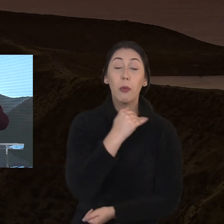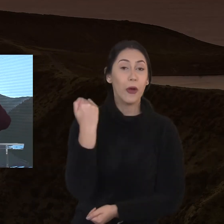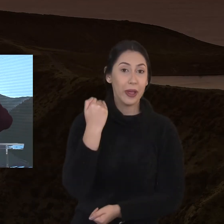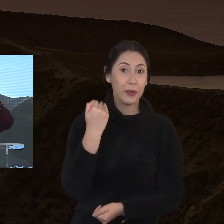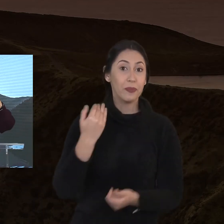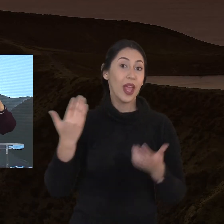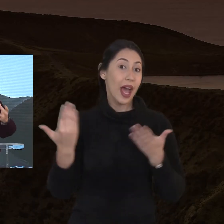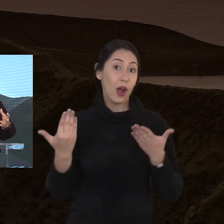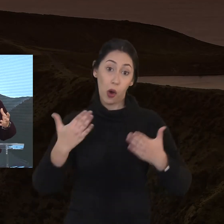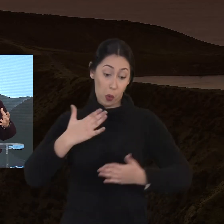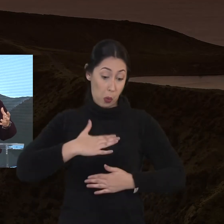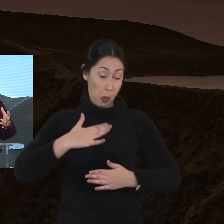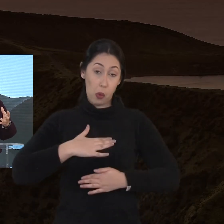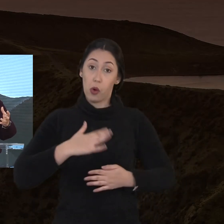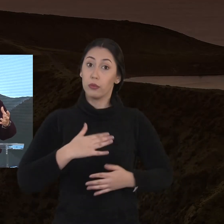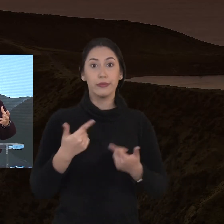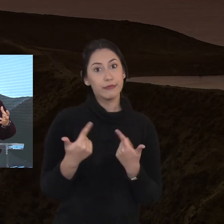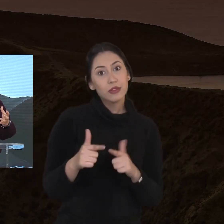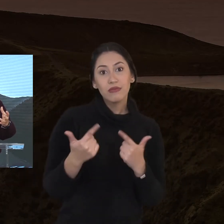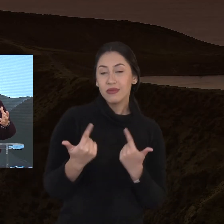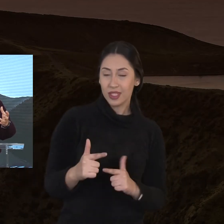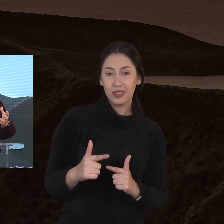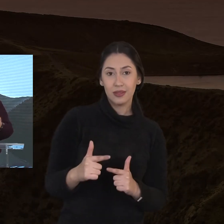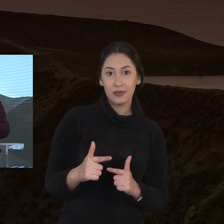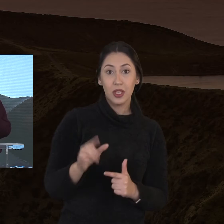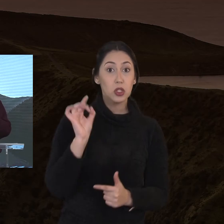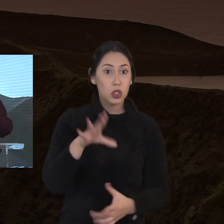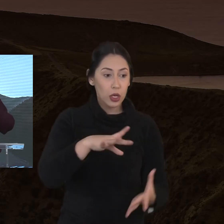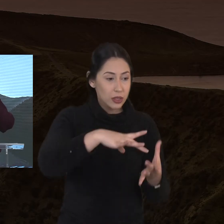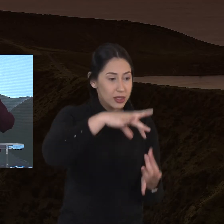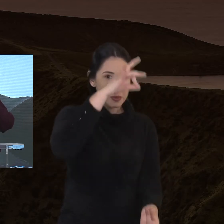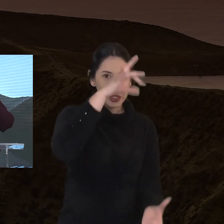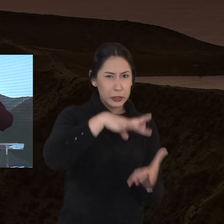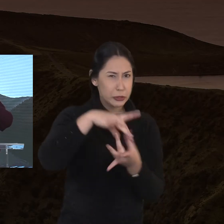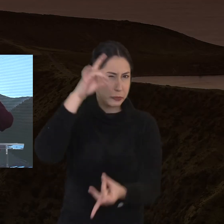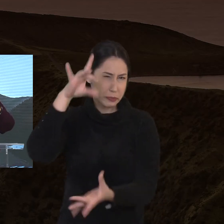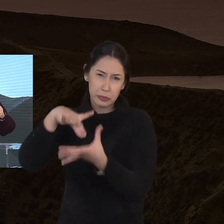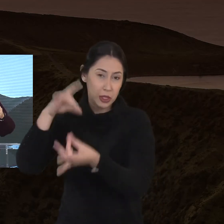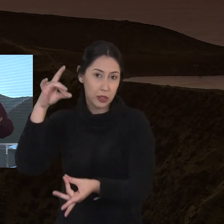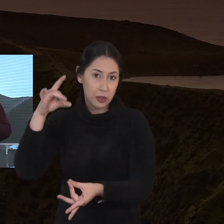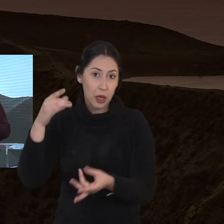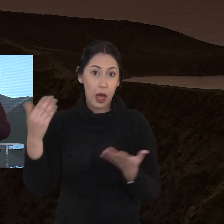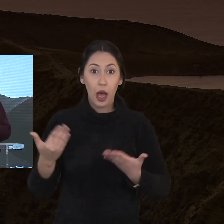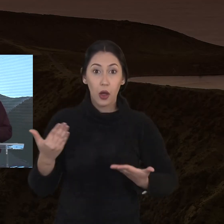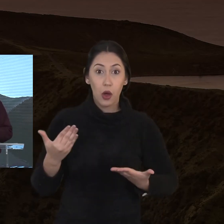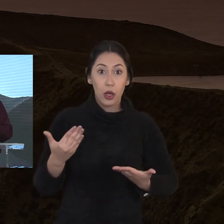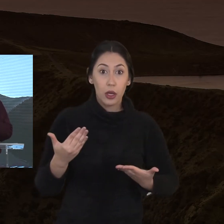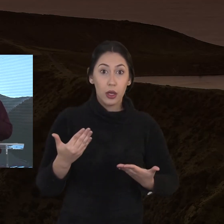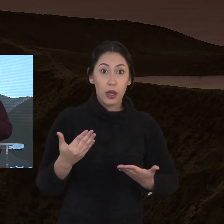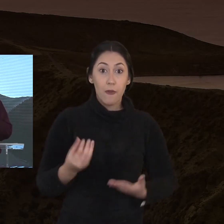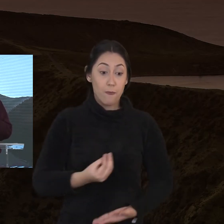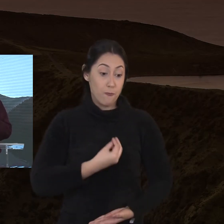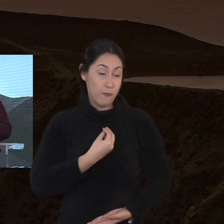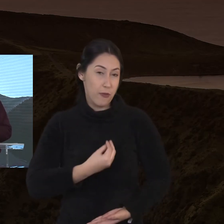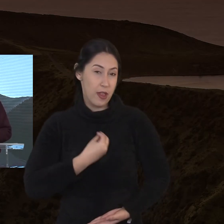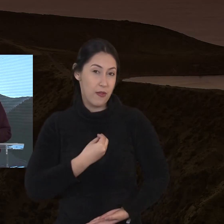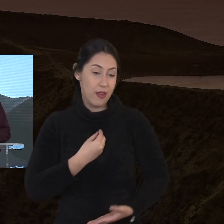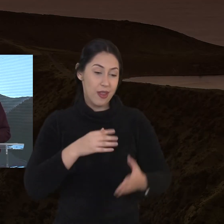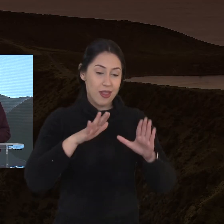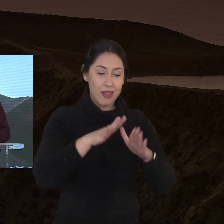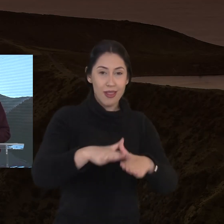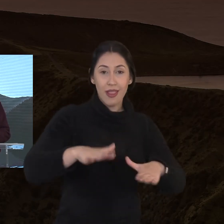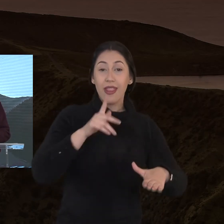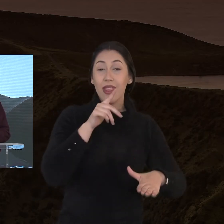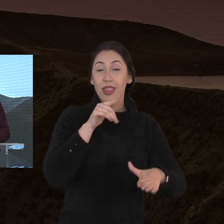espíritos perderam seu corpo oi e daí eles ficaram morando na água são os espíritos diz